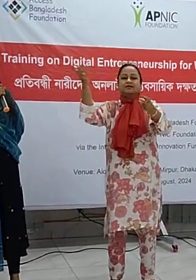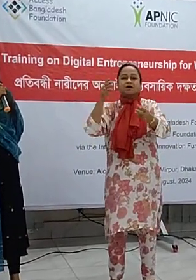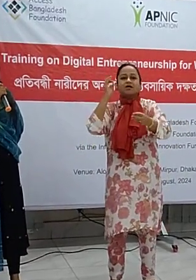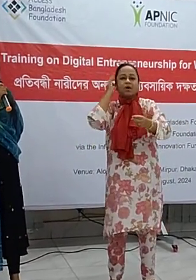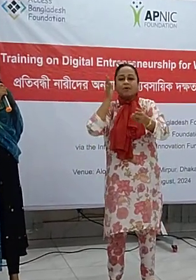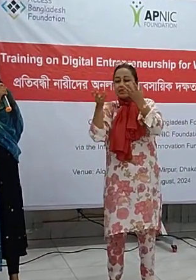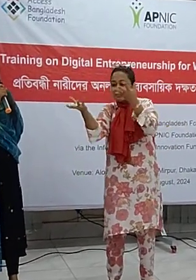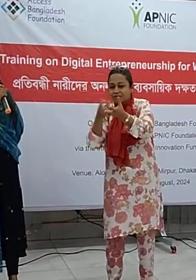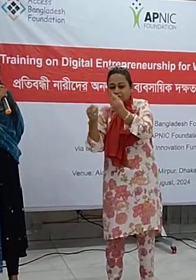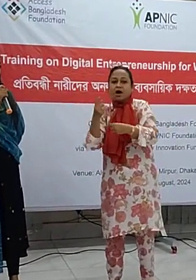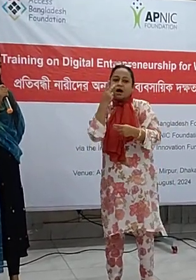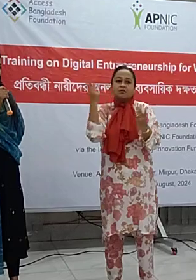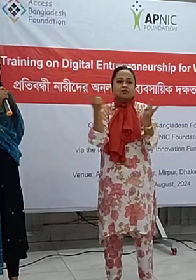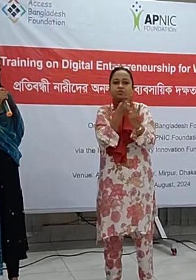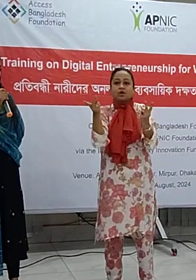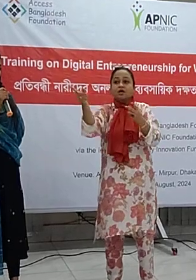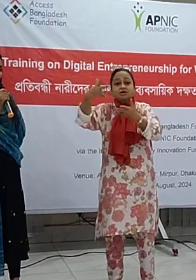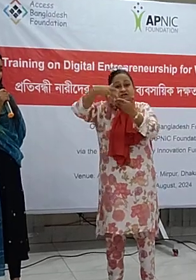শিখছেন। তো